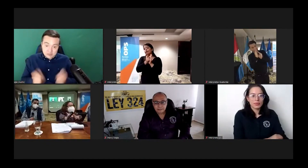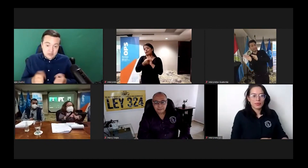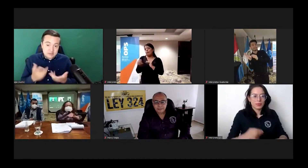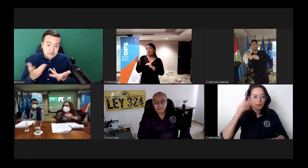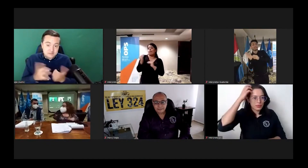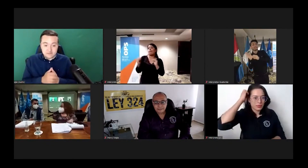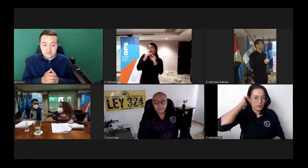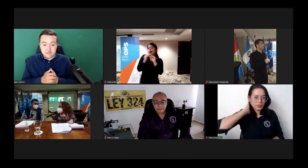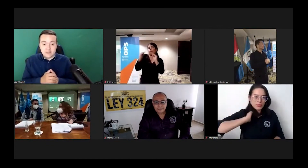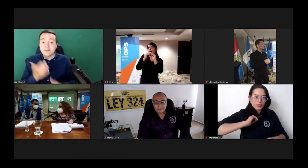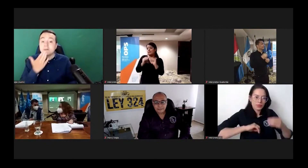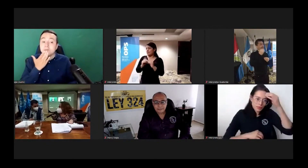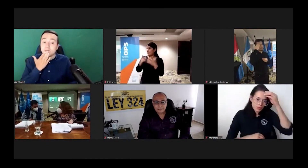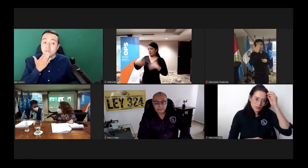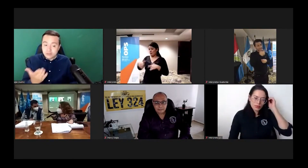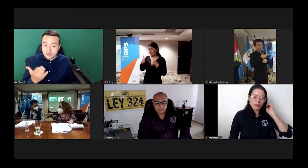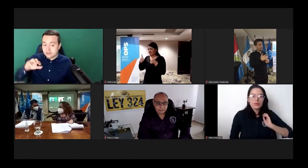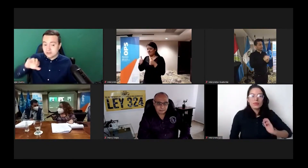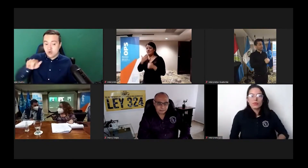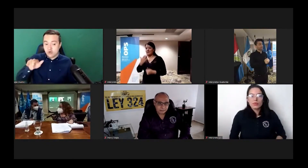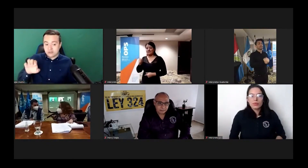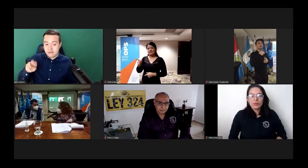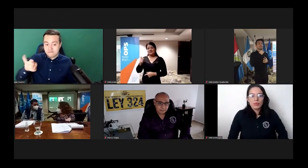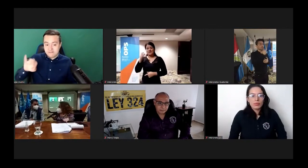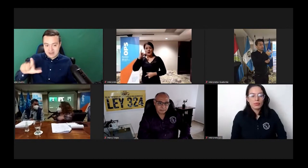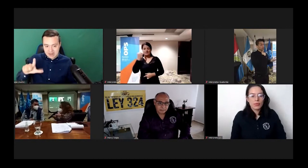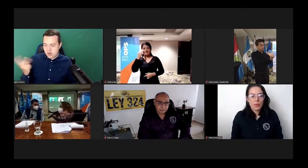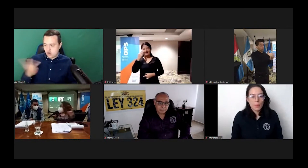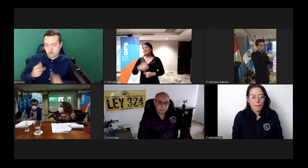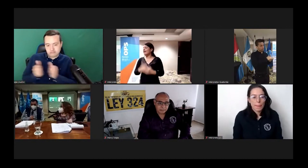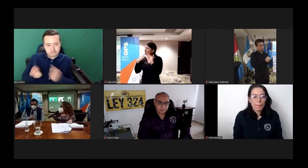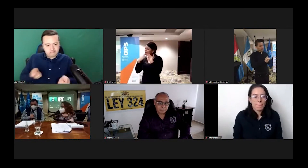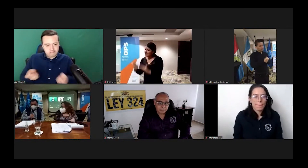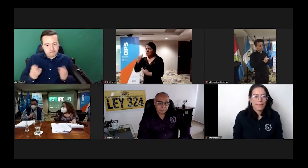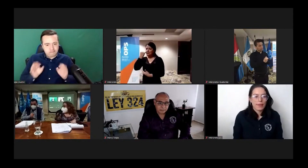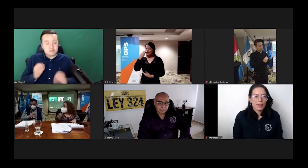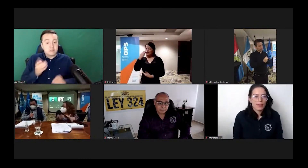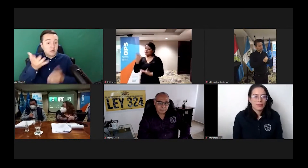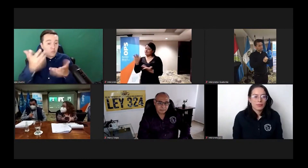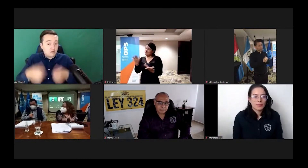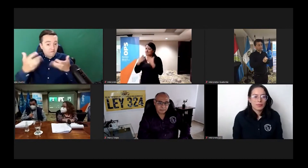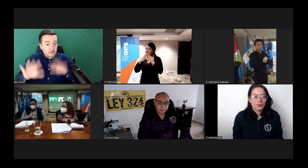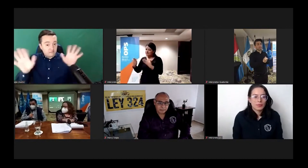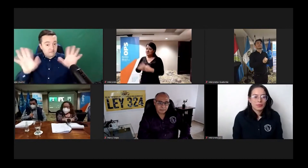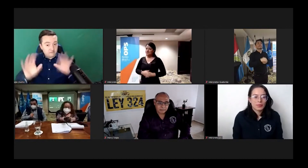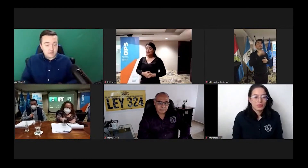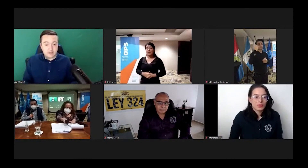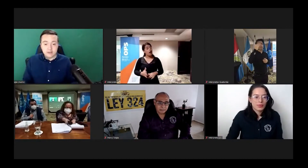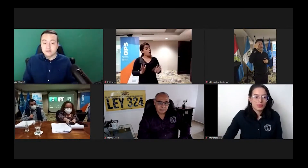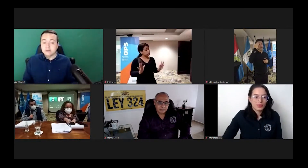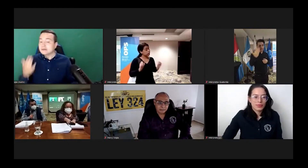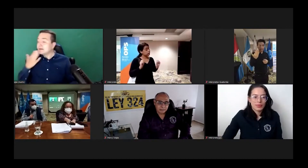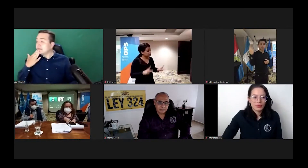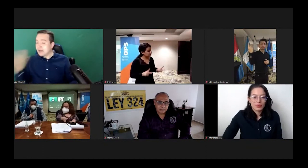Así que muchísimas gracias, José Miguel, fue un gusto compartir contigo esta mesa. Para que despidas. Bueno, muchas gracias por